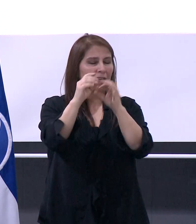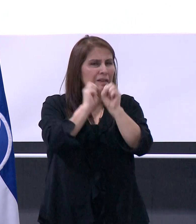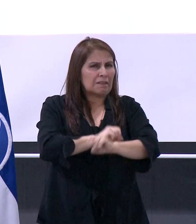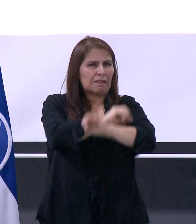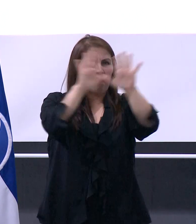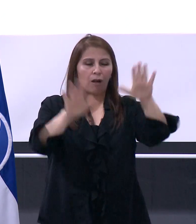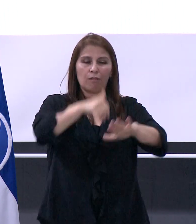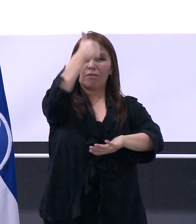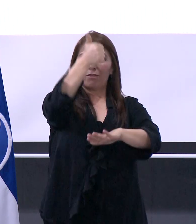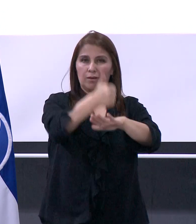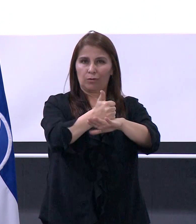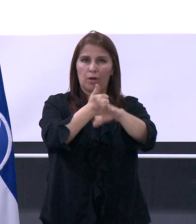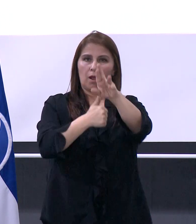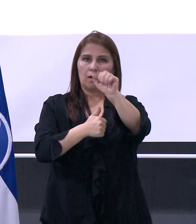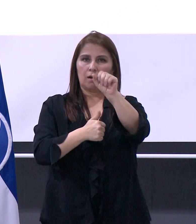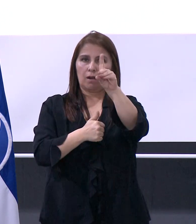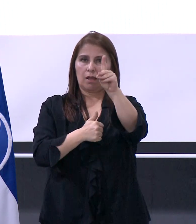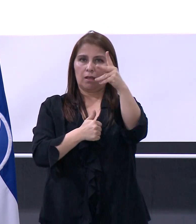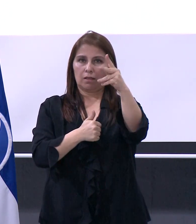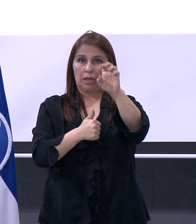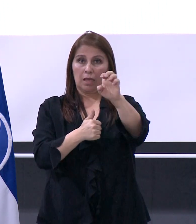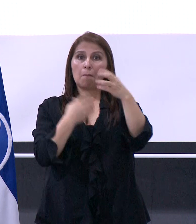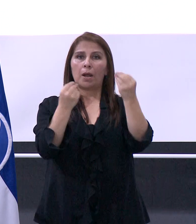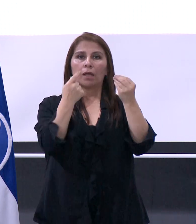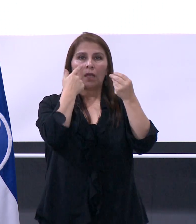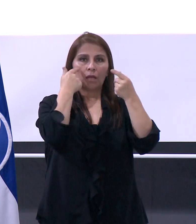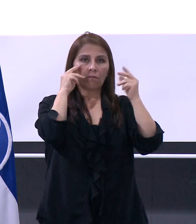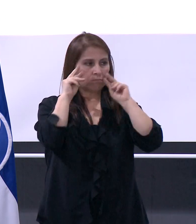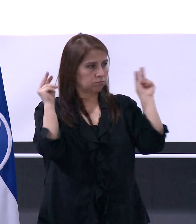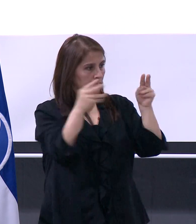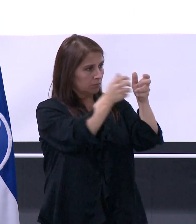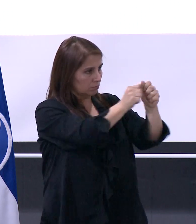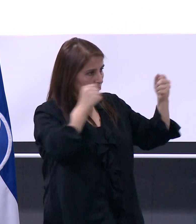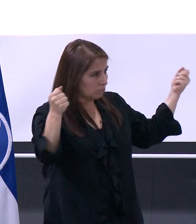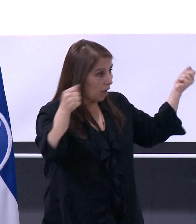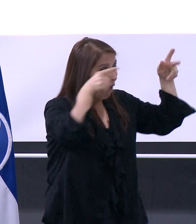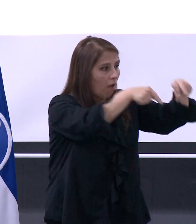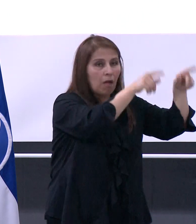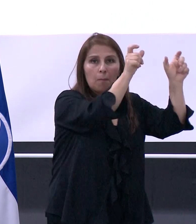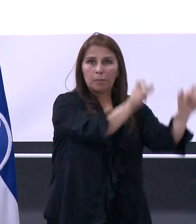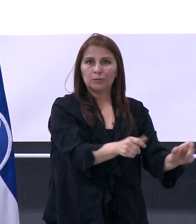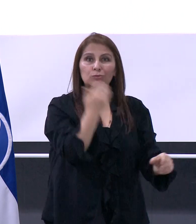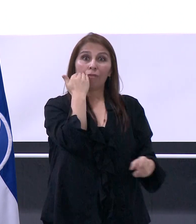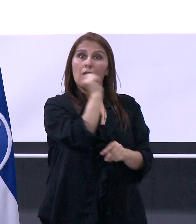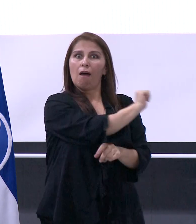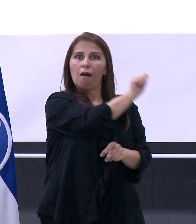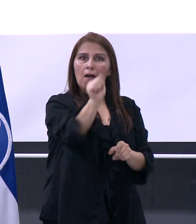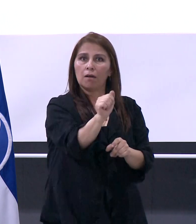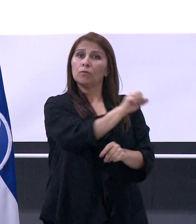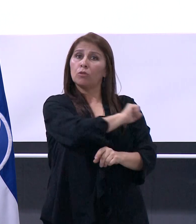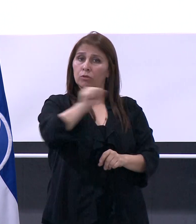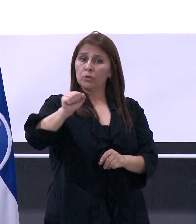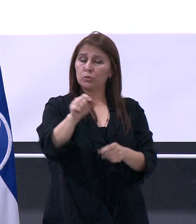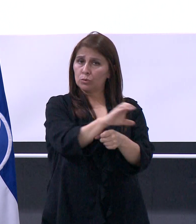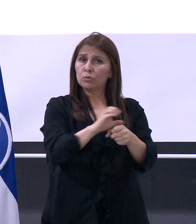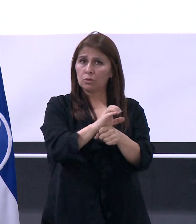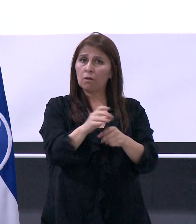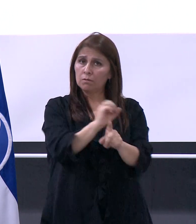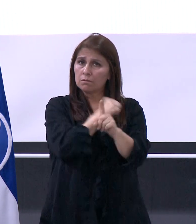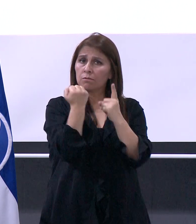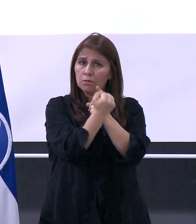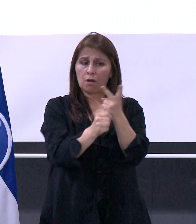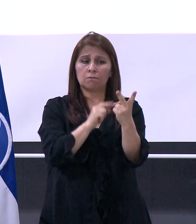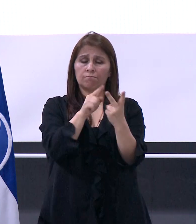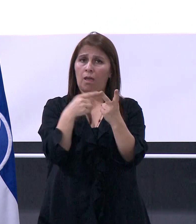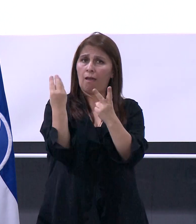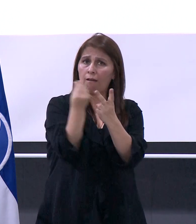rat que de contribuir a la visibilización de la mujer como sujeto con plenos derechos ciudadanos y sociales económicos